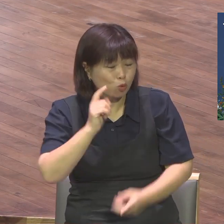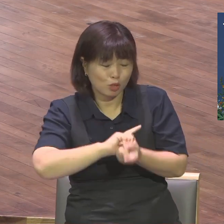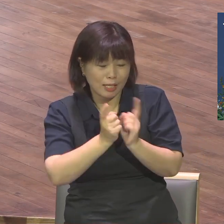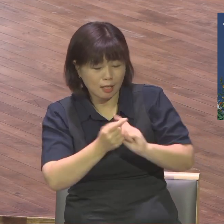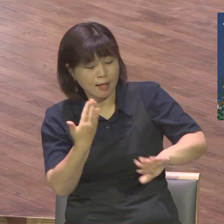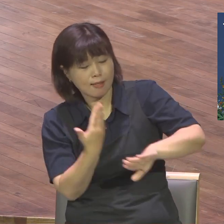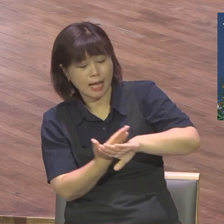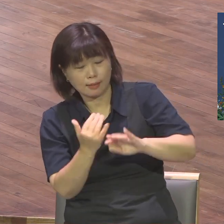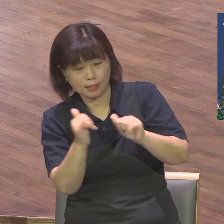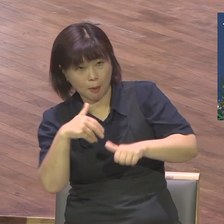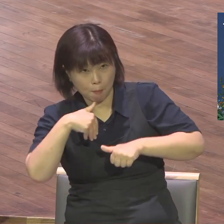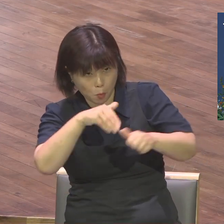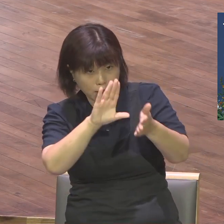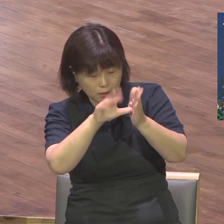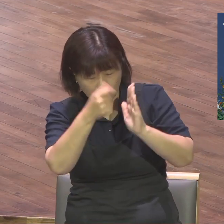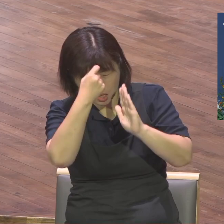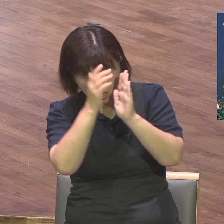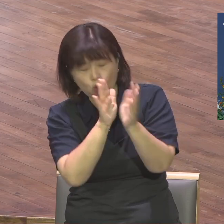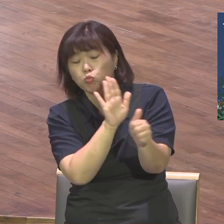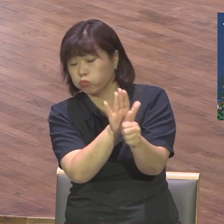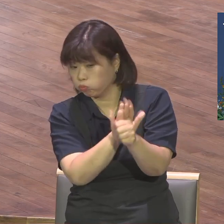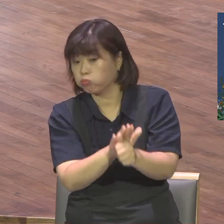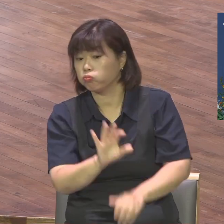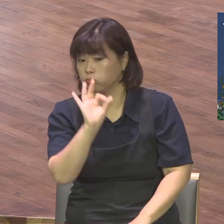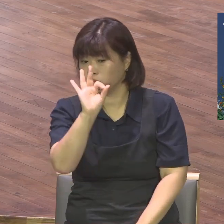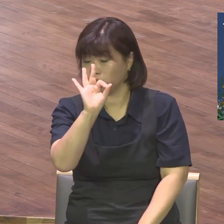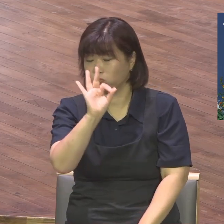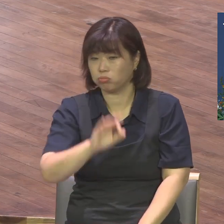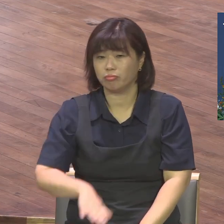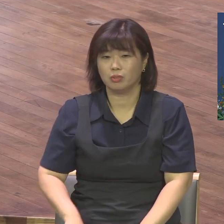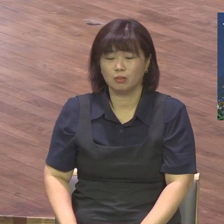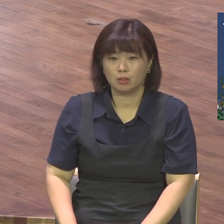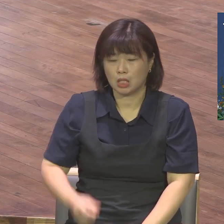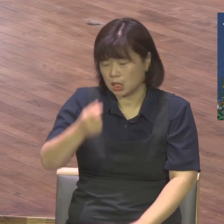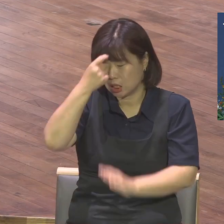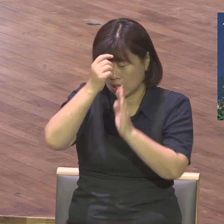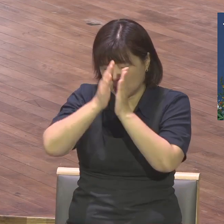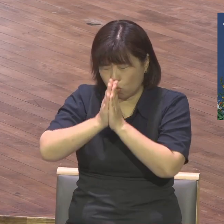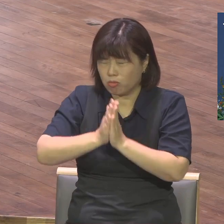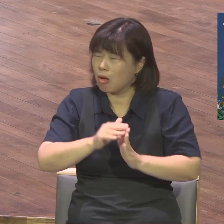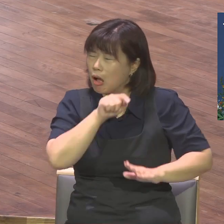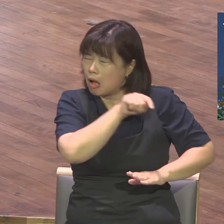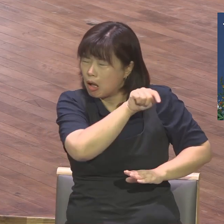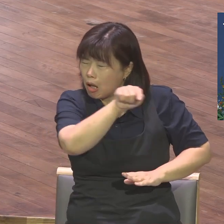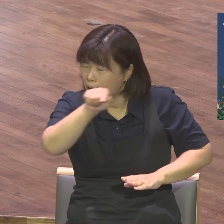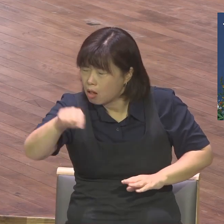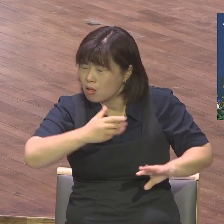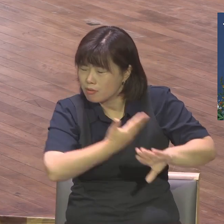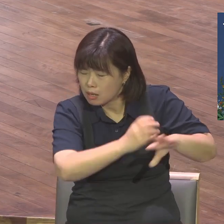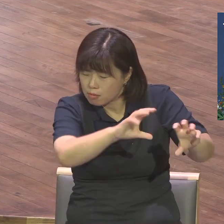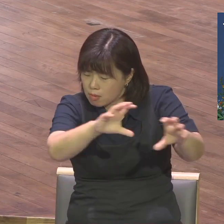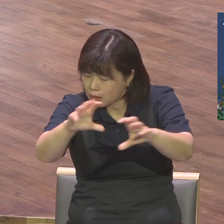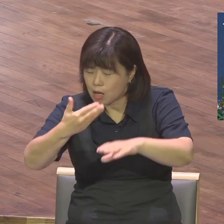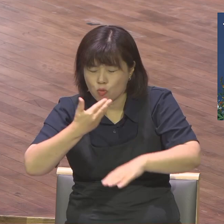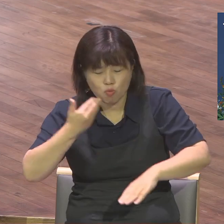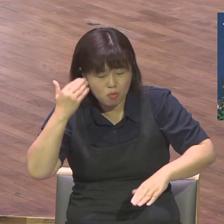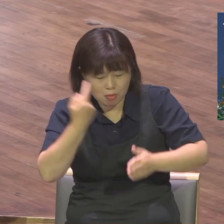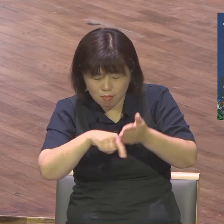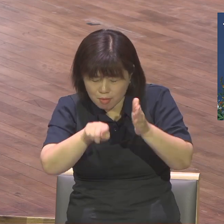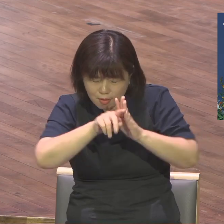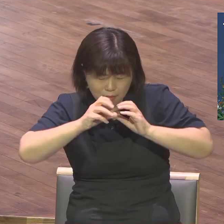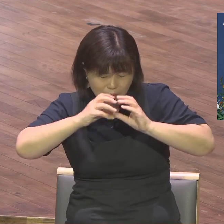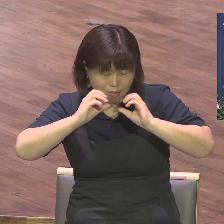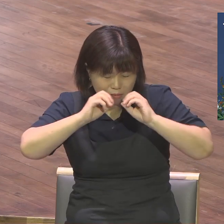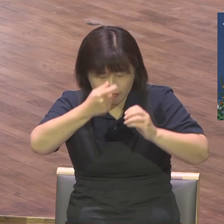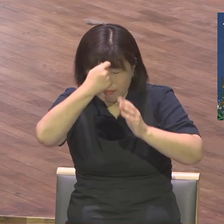시켜 주옵소서. 매일 하루에 지구 한 바퀴씩 돌아야 돼요. 지구 한 바퀴가 뭐예요? 성결을